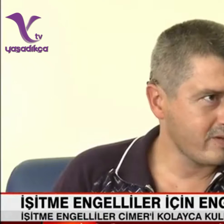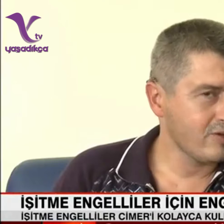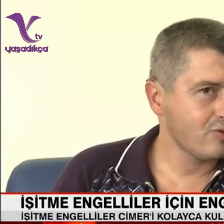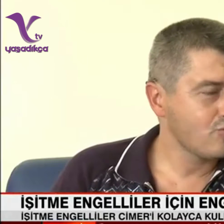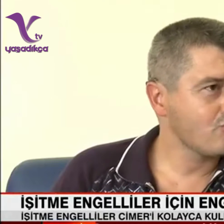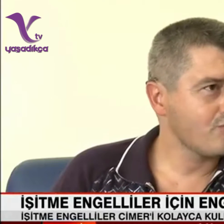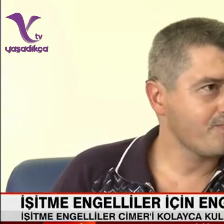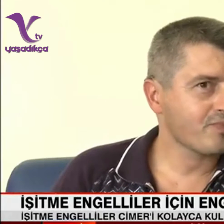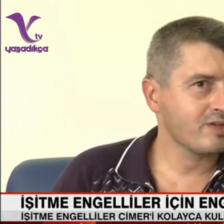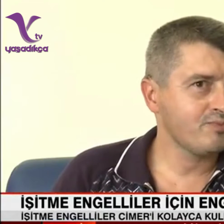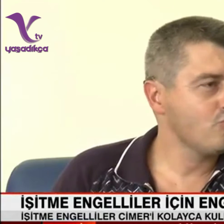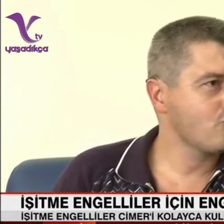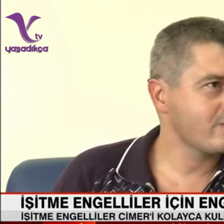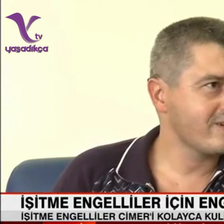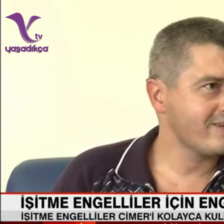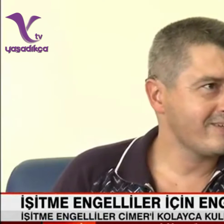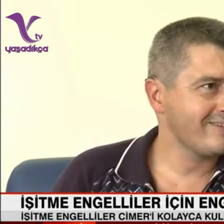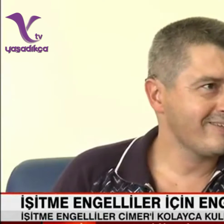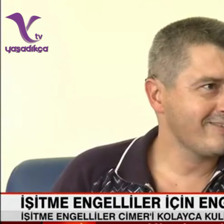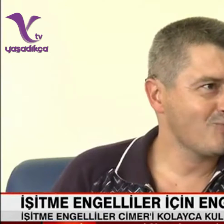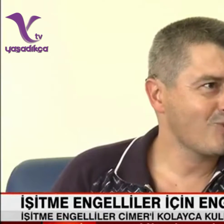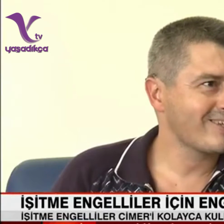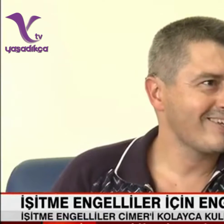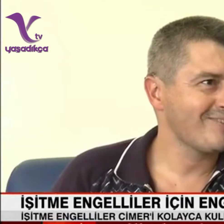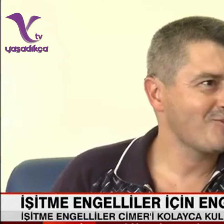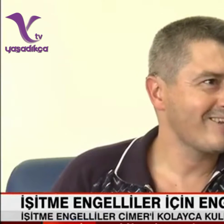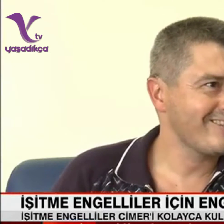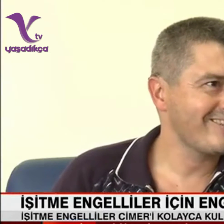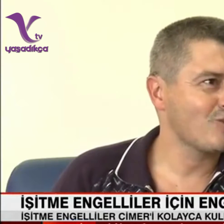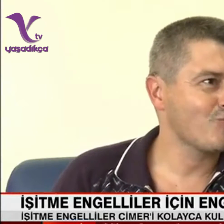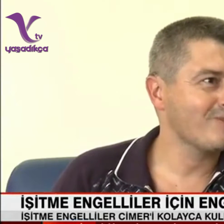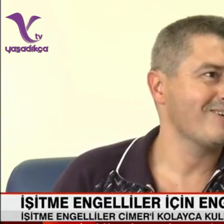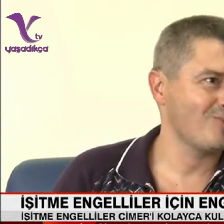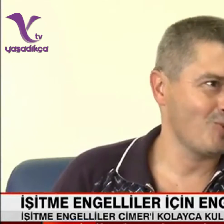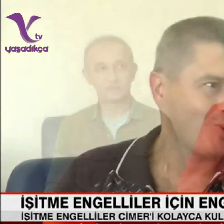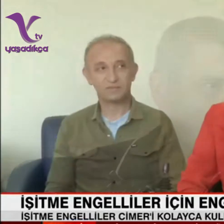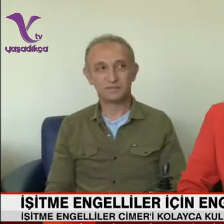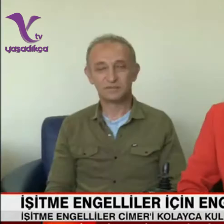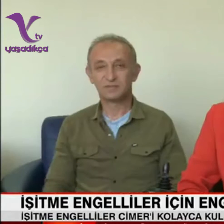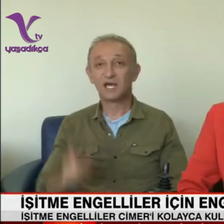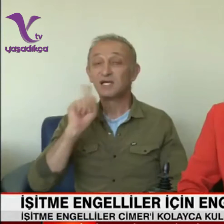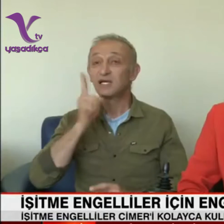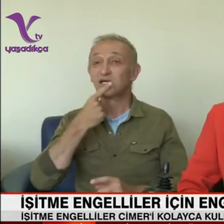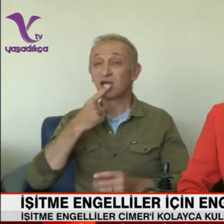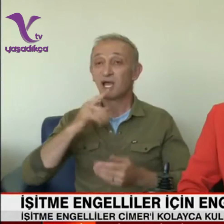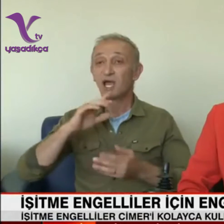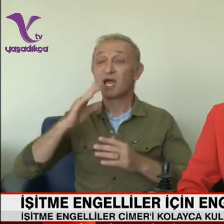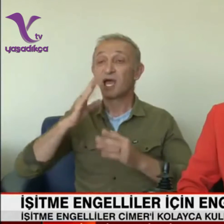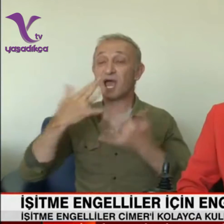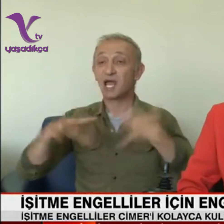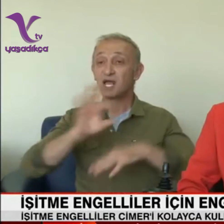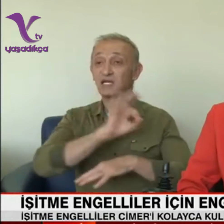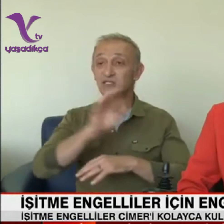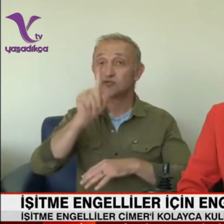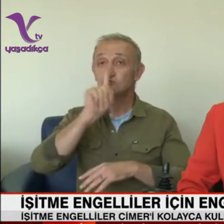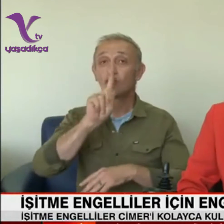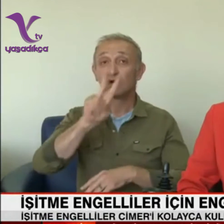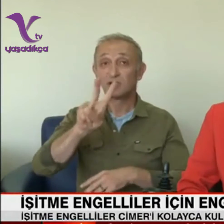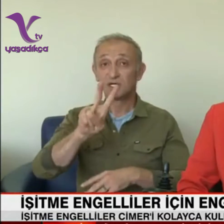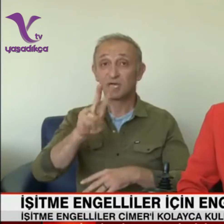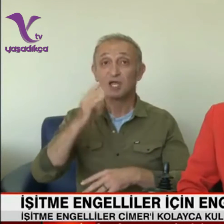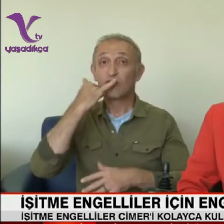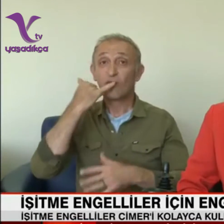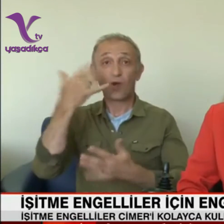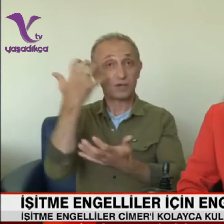uygulamayı çünkü bu uygulama uzaktan işare tci bağlanıyor işitme engelliler engelsiz 112'yi